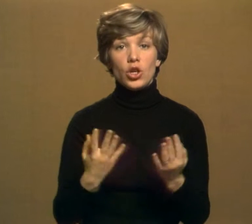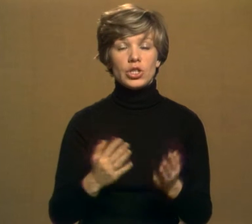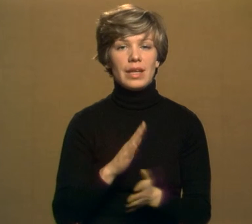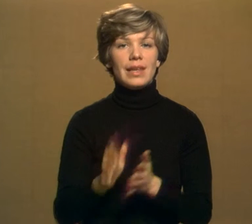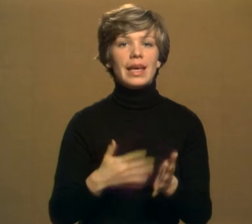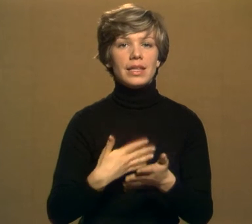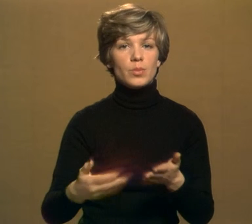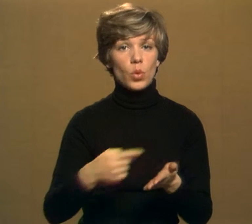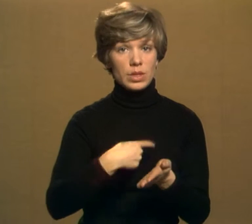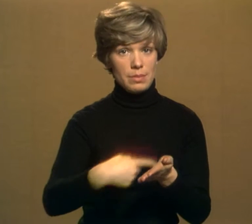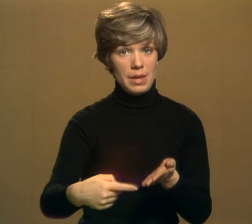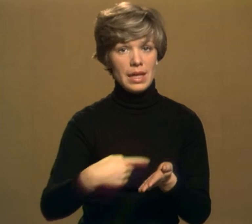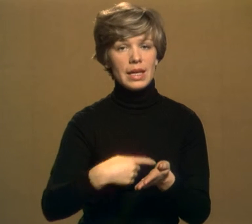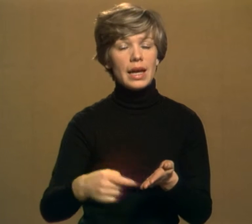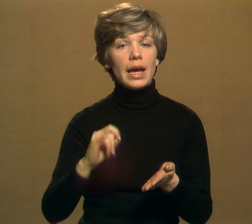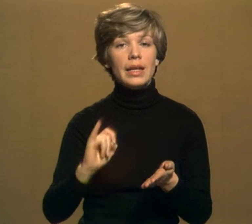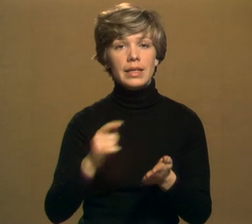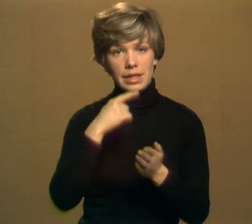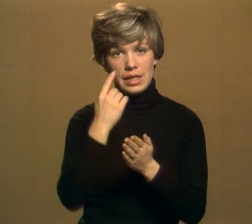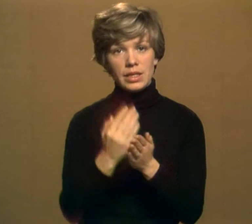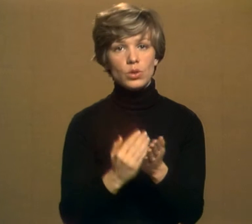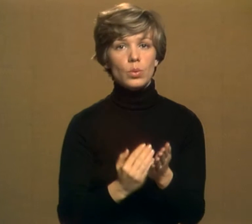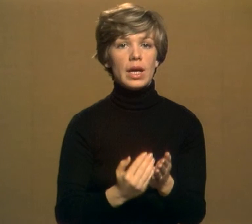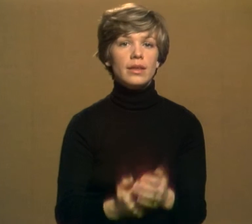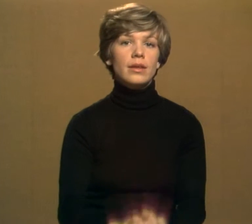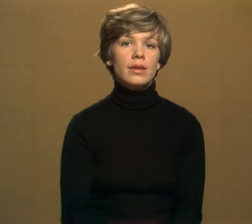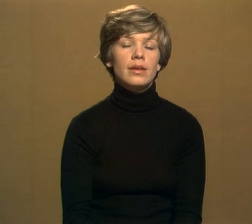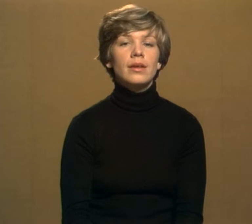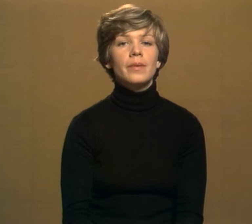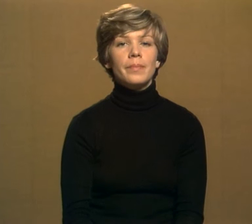lösa teckenspråksmeningarna i historien.